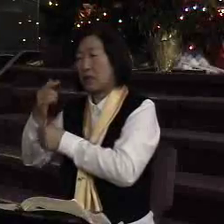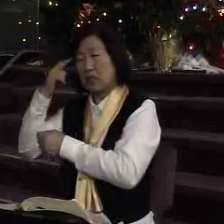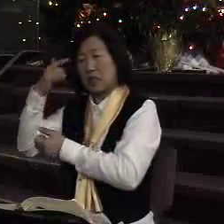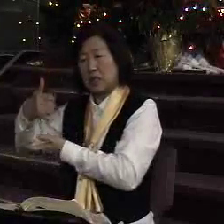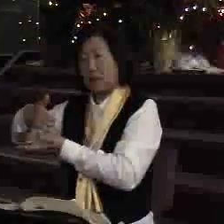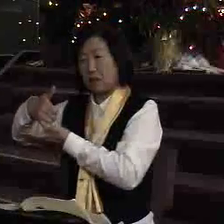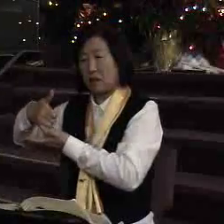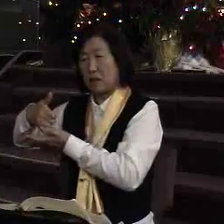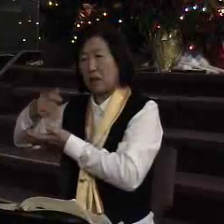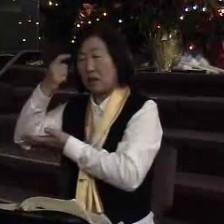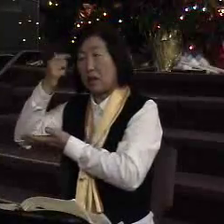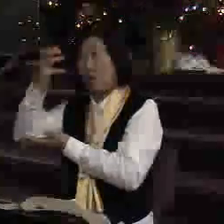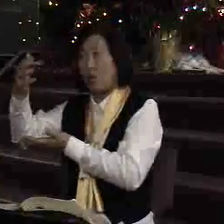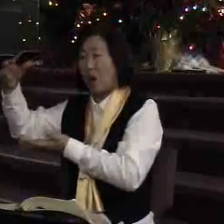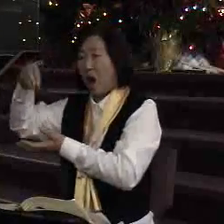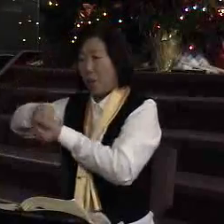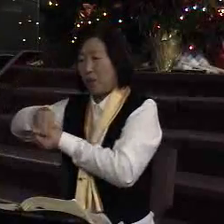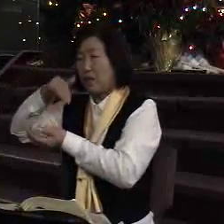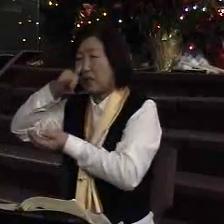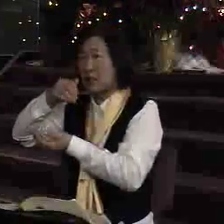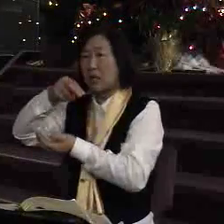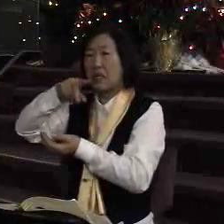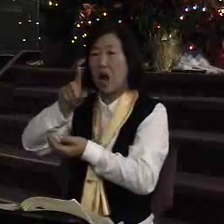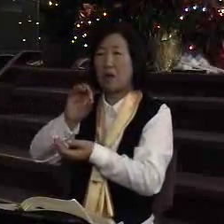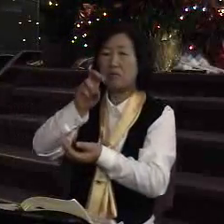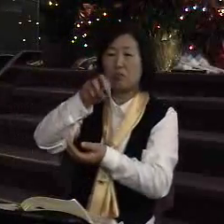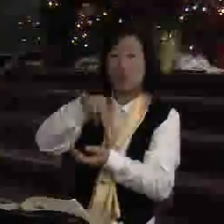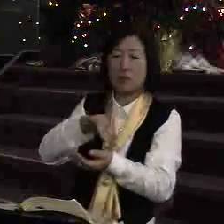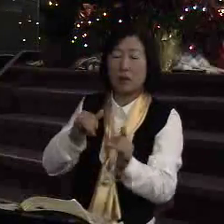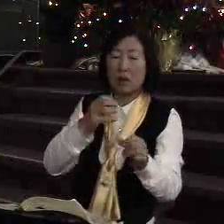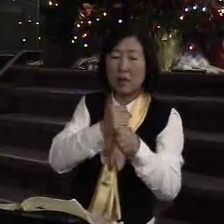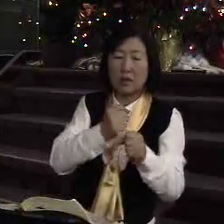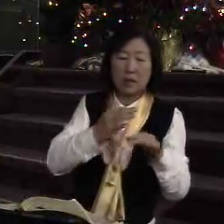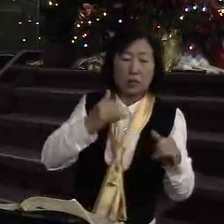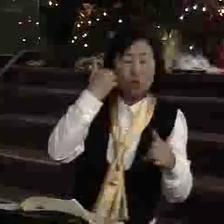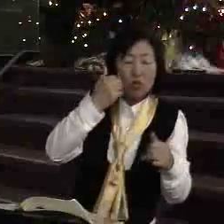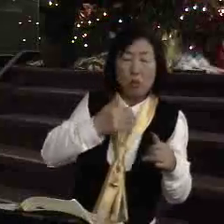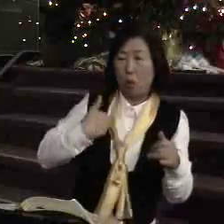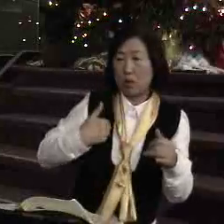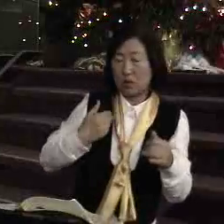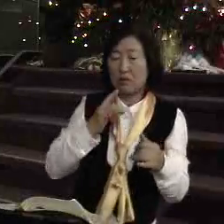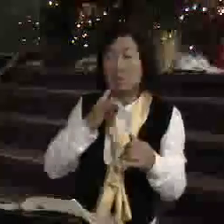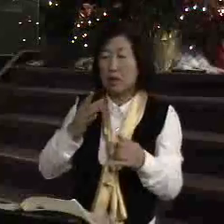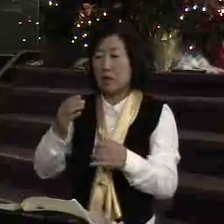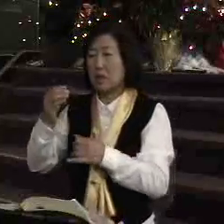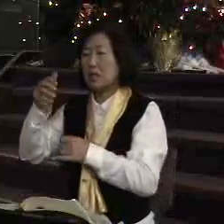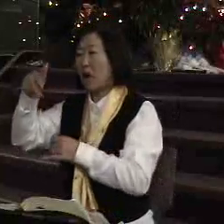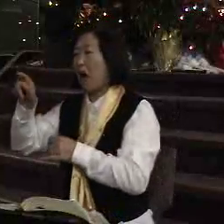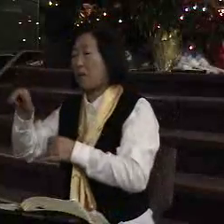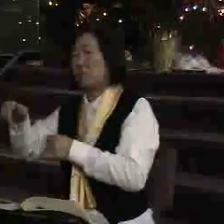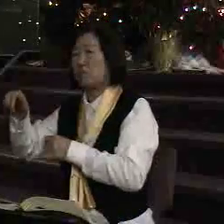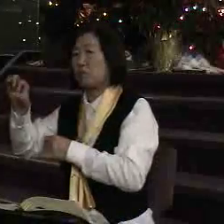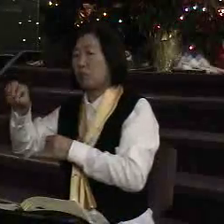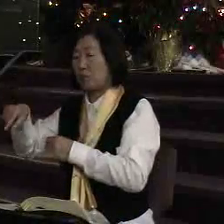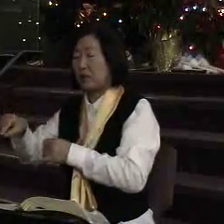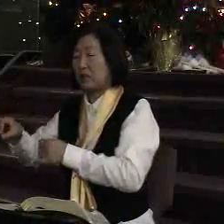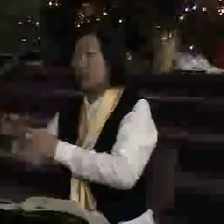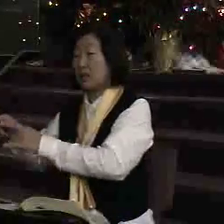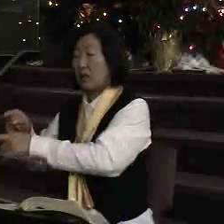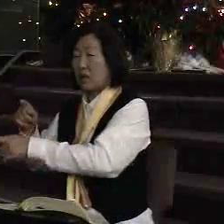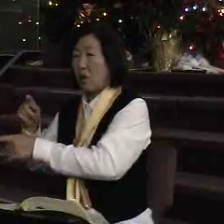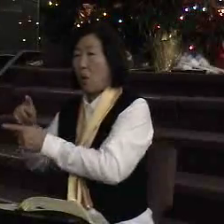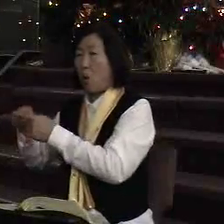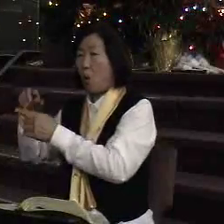깃들어 있습니다. 상품은 그것을 만든 사람이 누구인지 모르지만 작품은 그것이